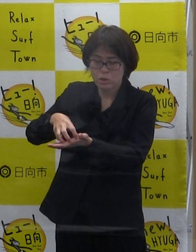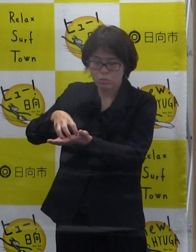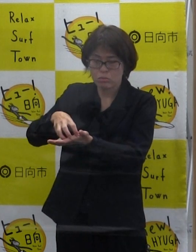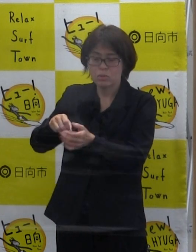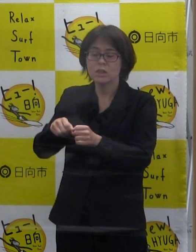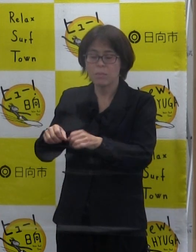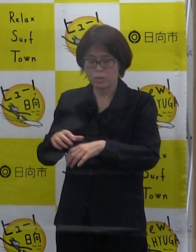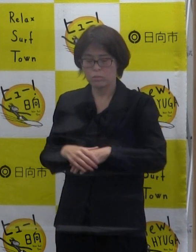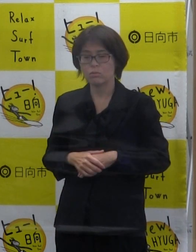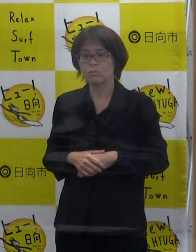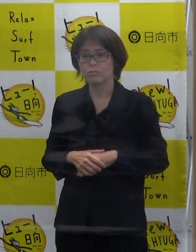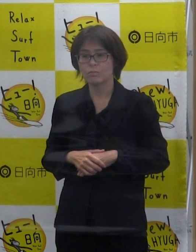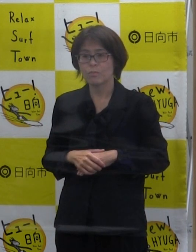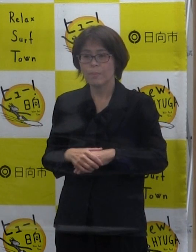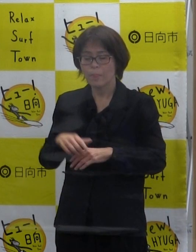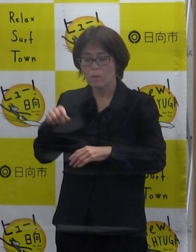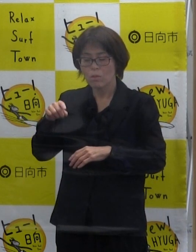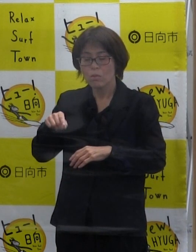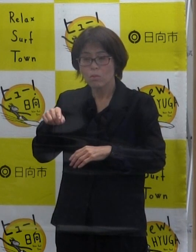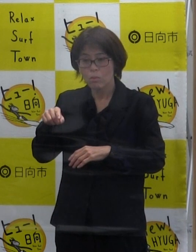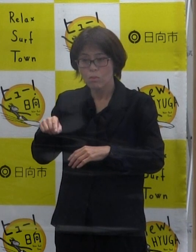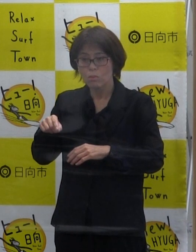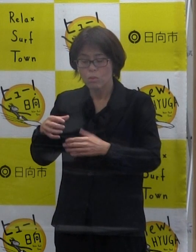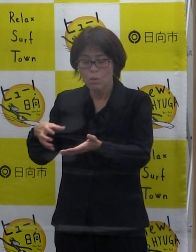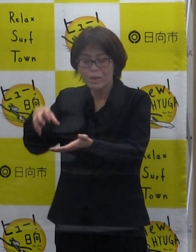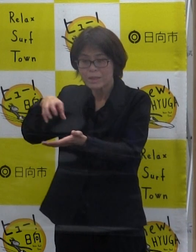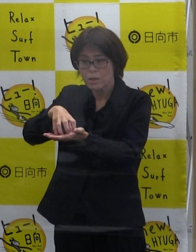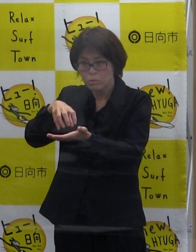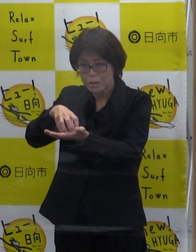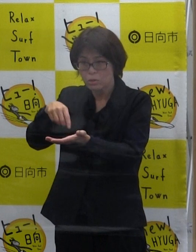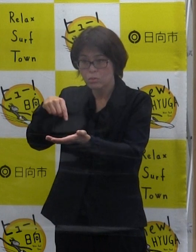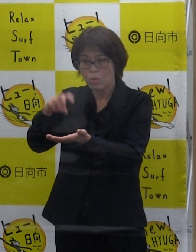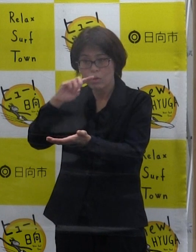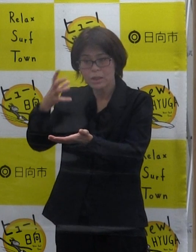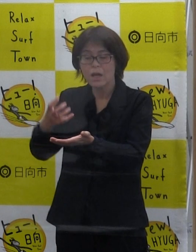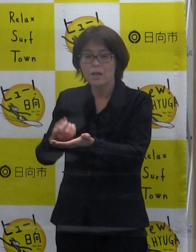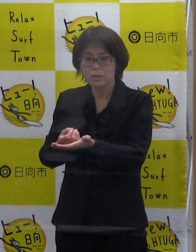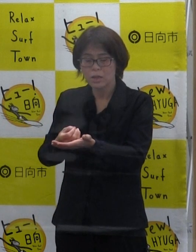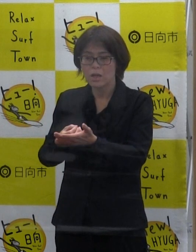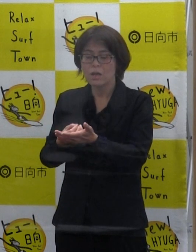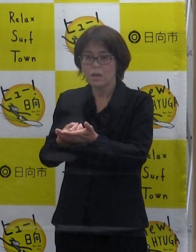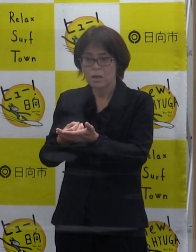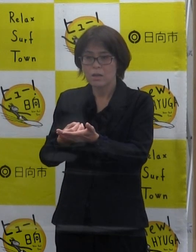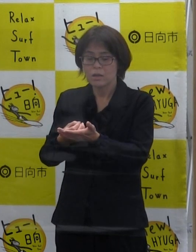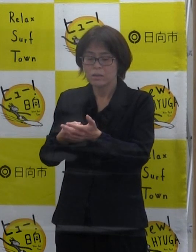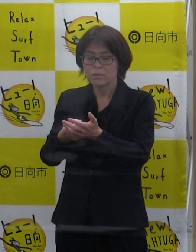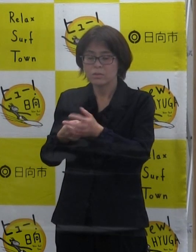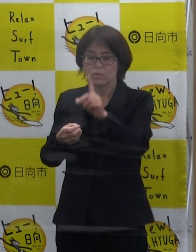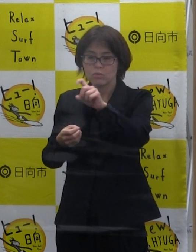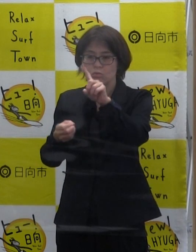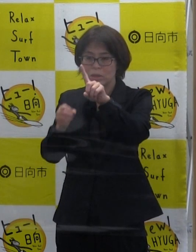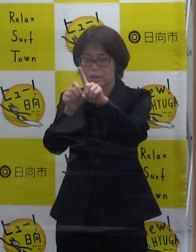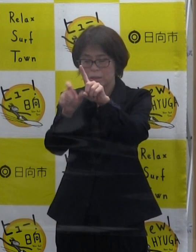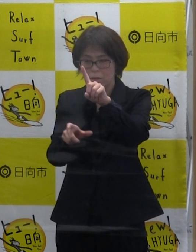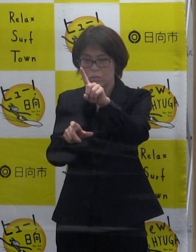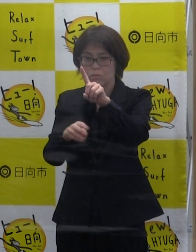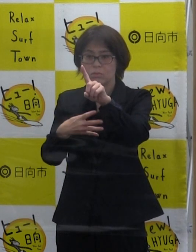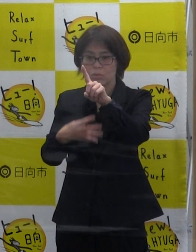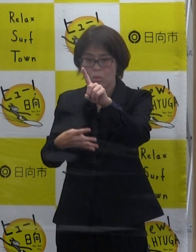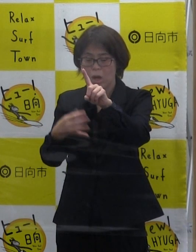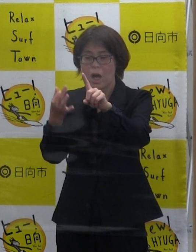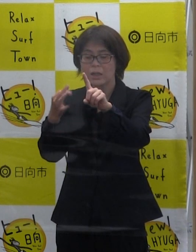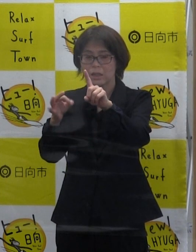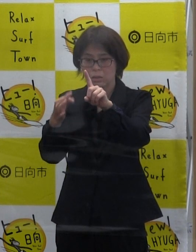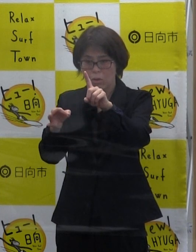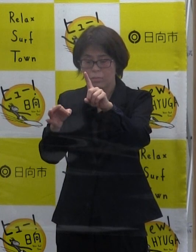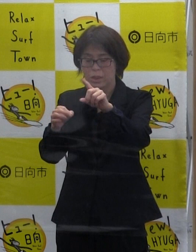。この記念、設立を記念して11月4日金曜日に日